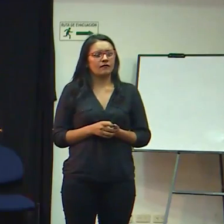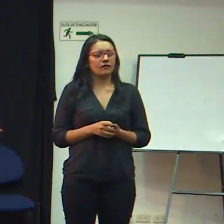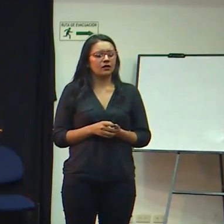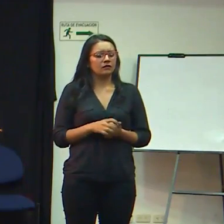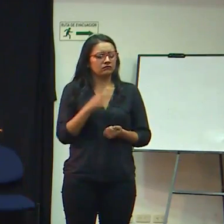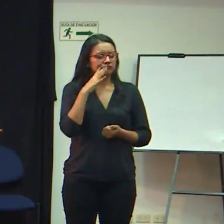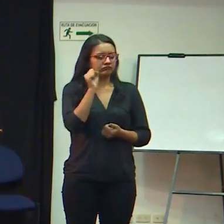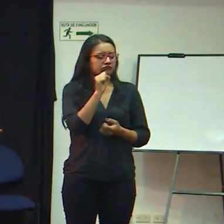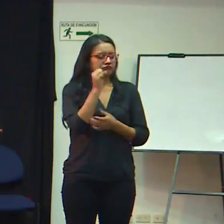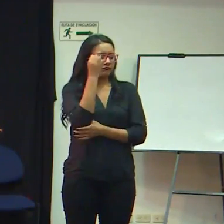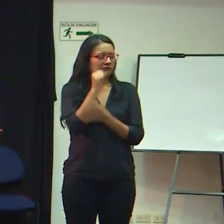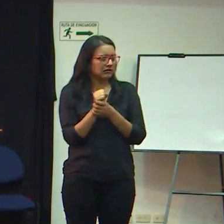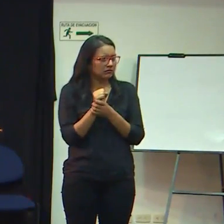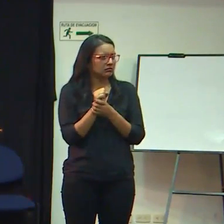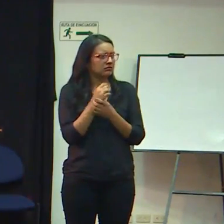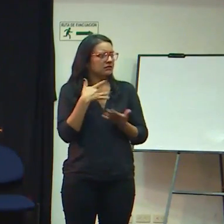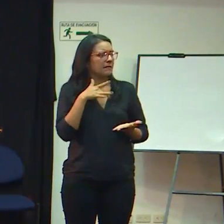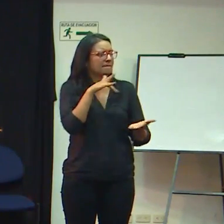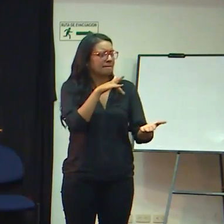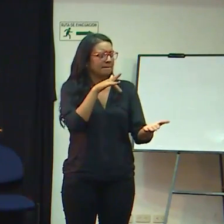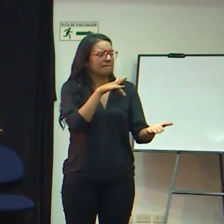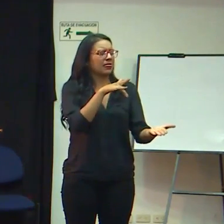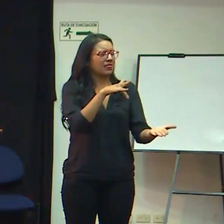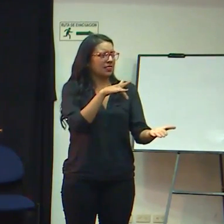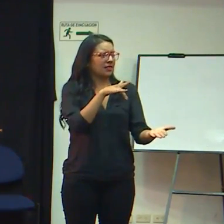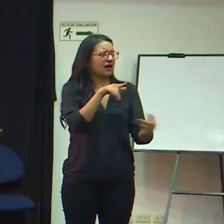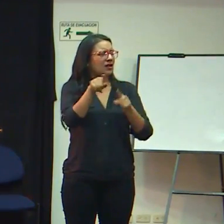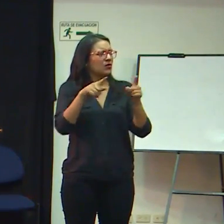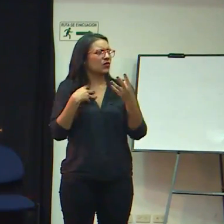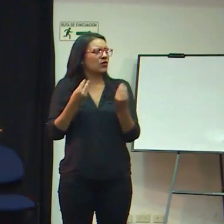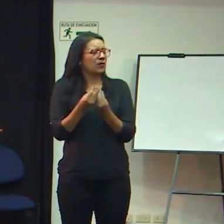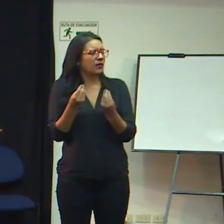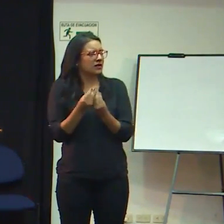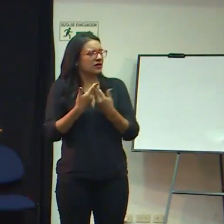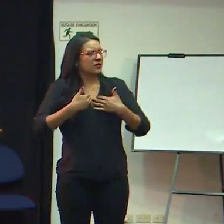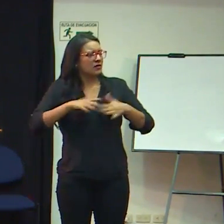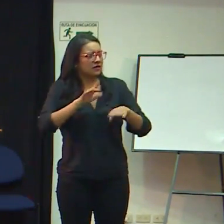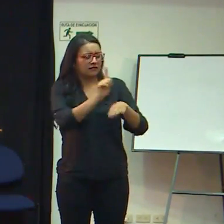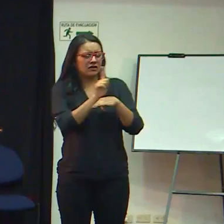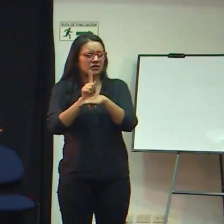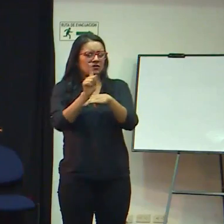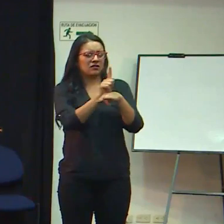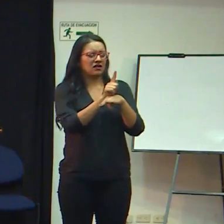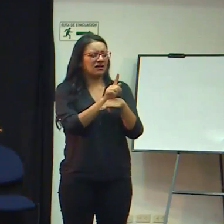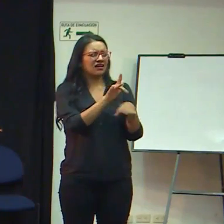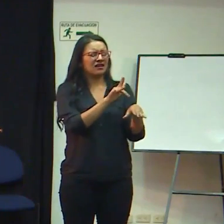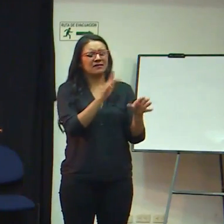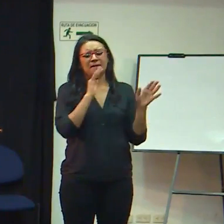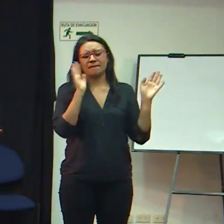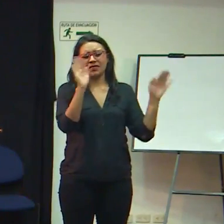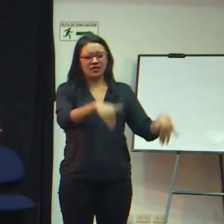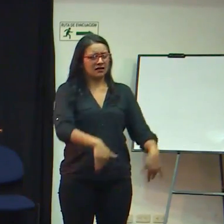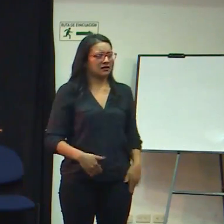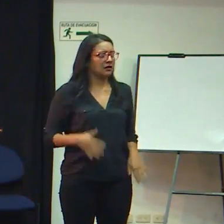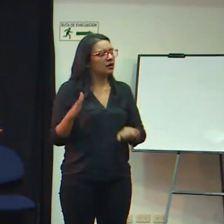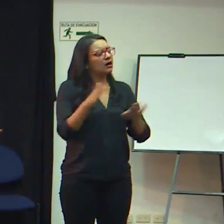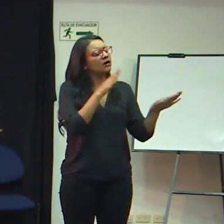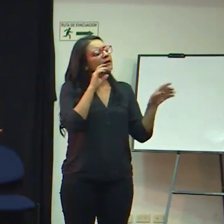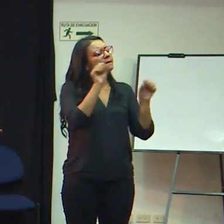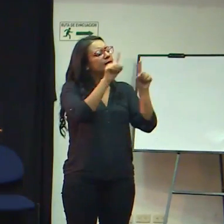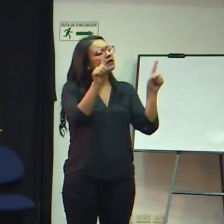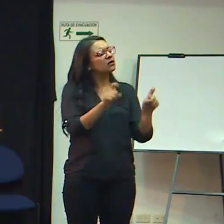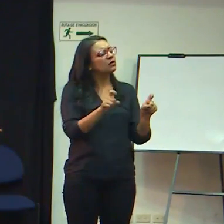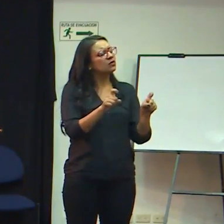si vemos una crisis en la participación, tanto de compañeros de cualquier facultad, ahora mi pregunta